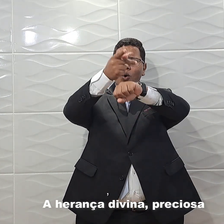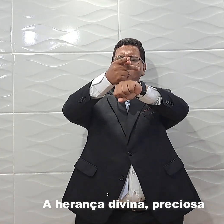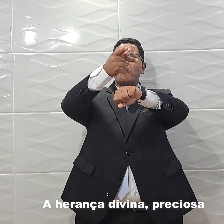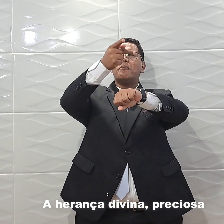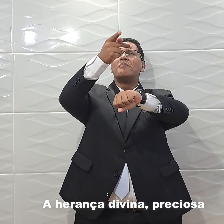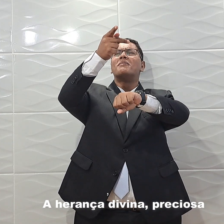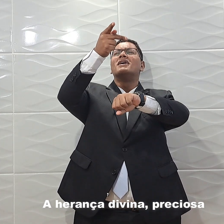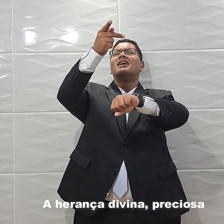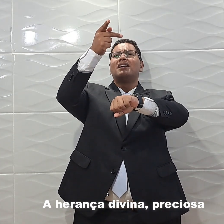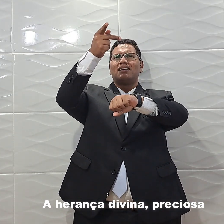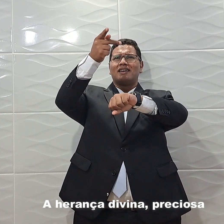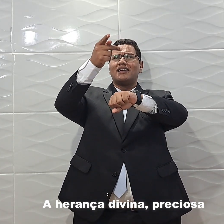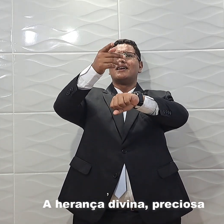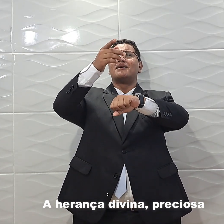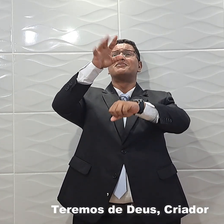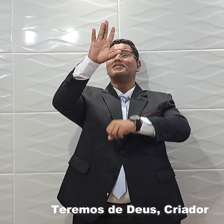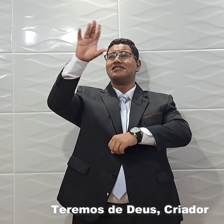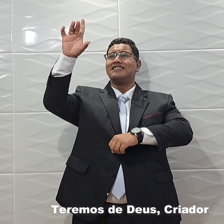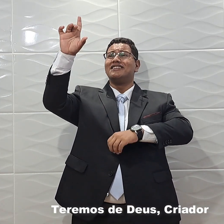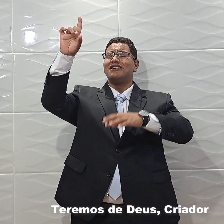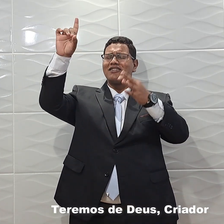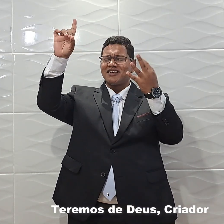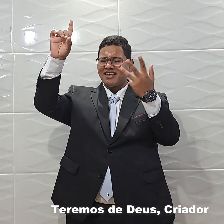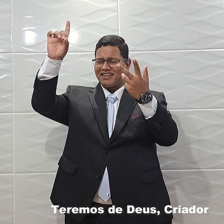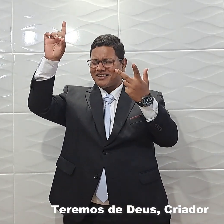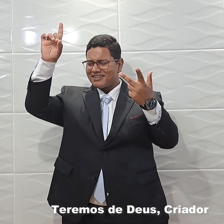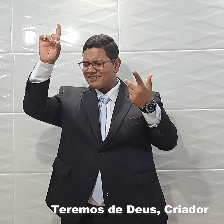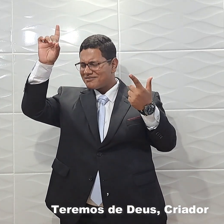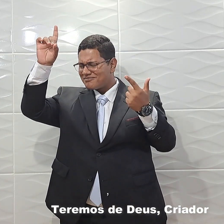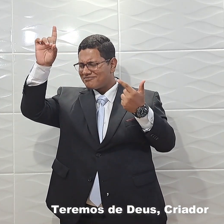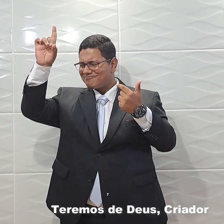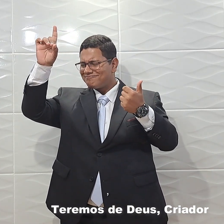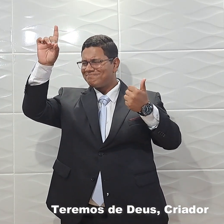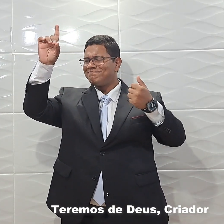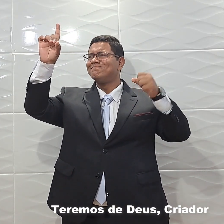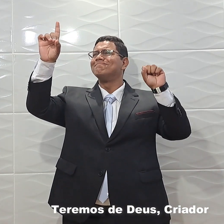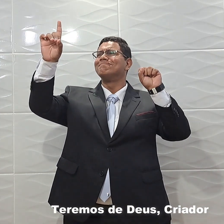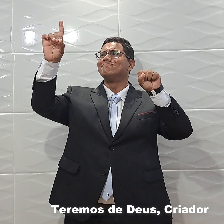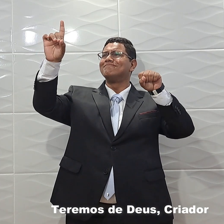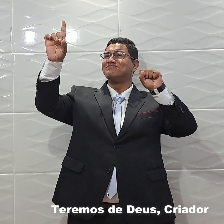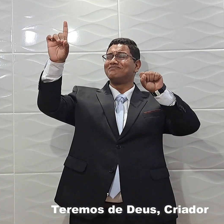preciosa Teremos de Deus criador